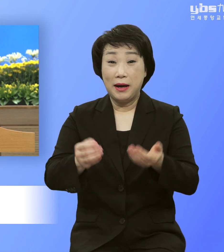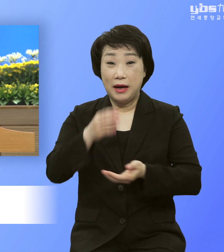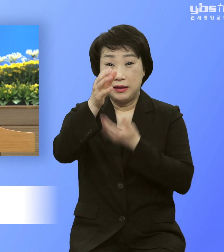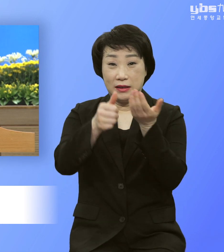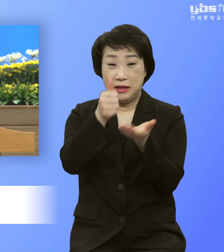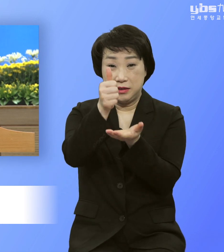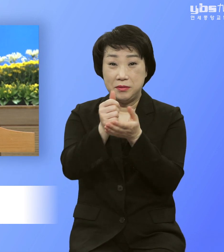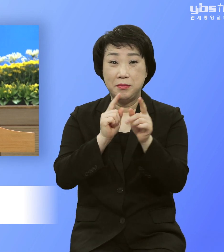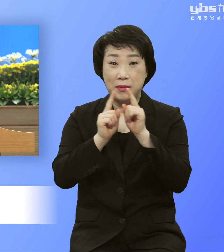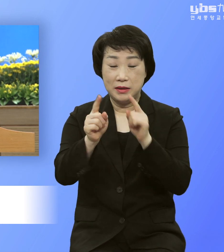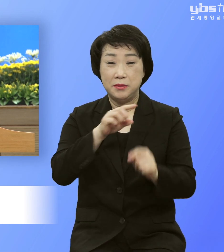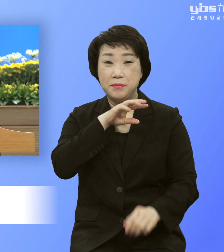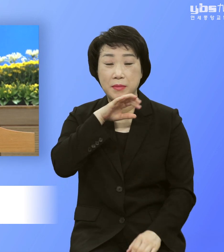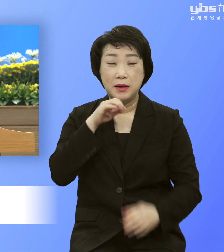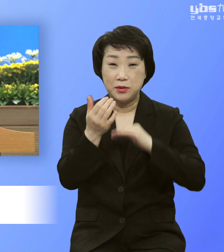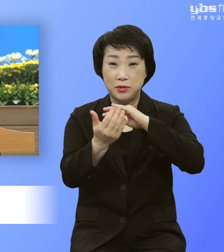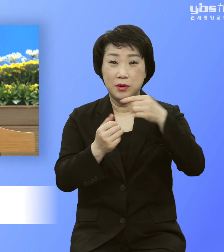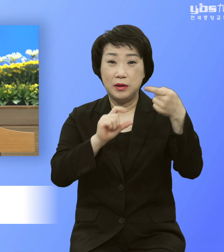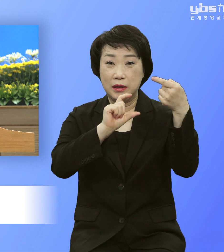베드로전서 1장